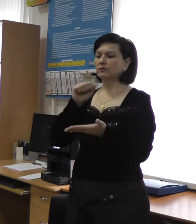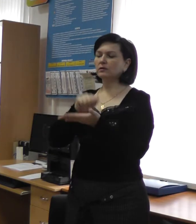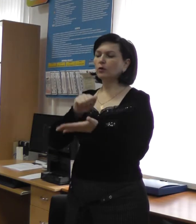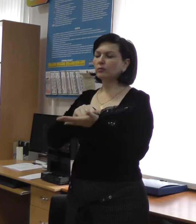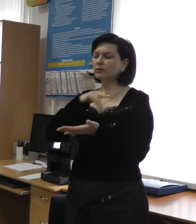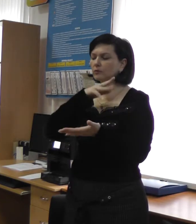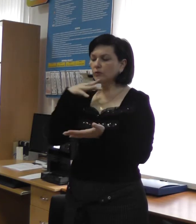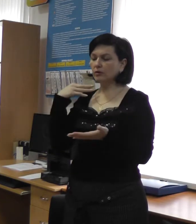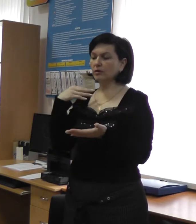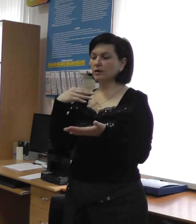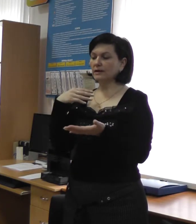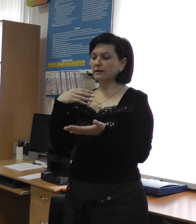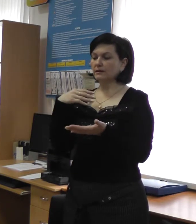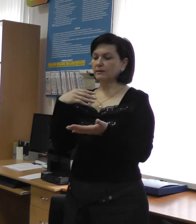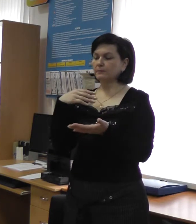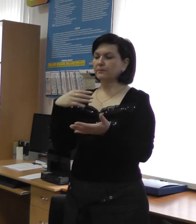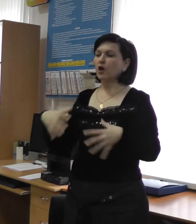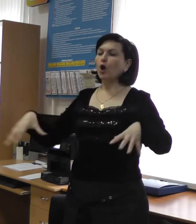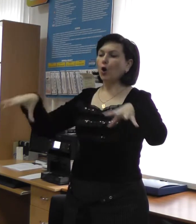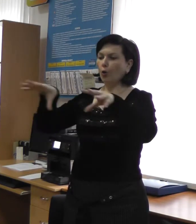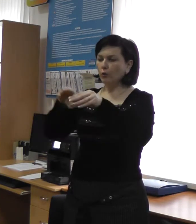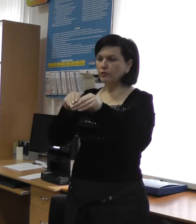свидетельствуют о его